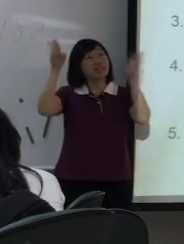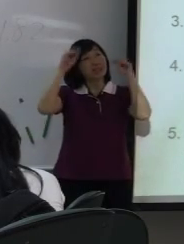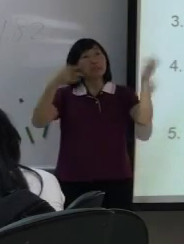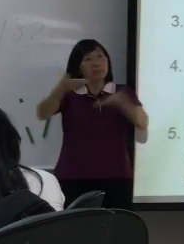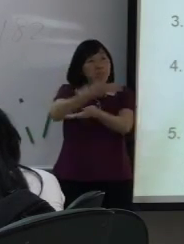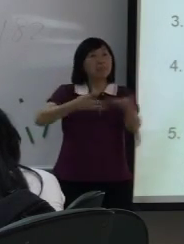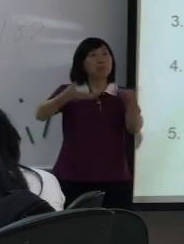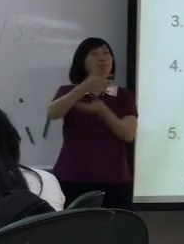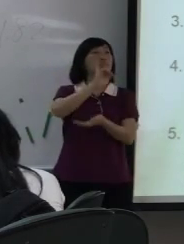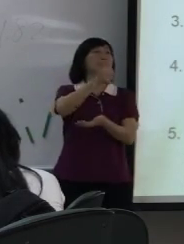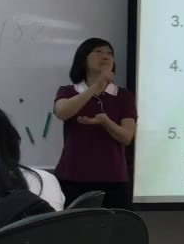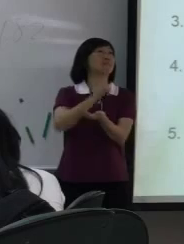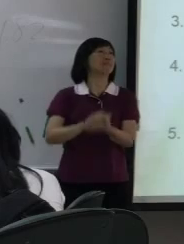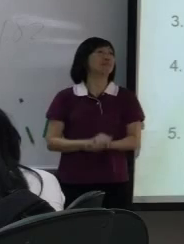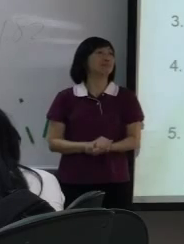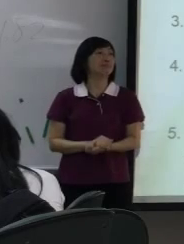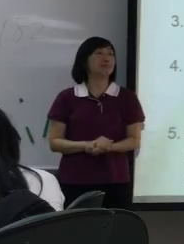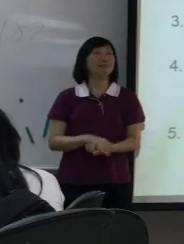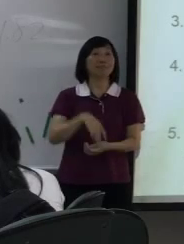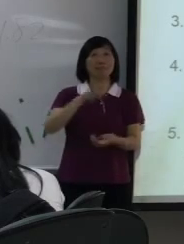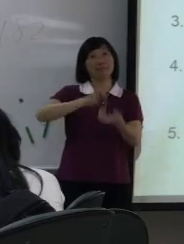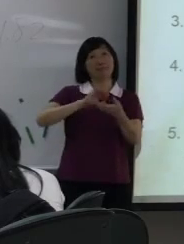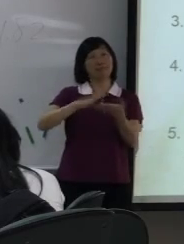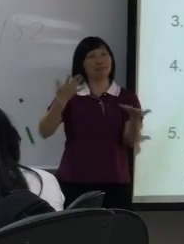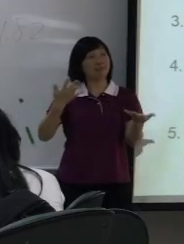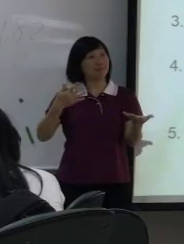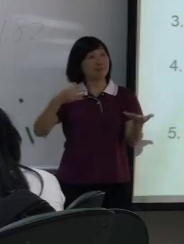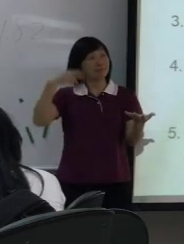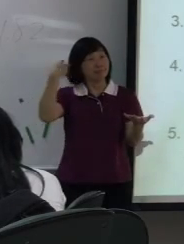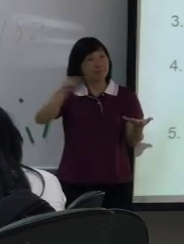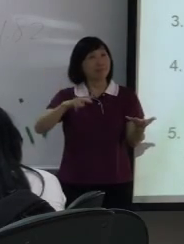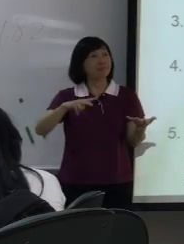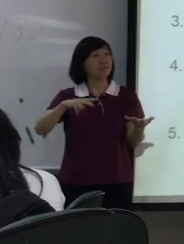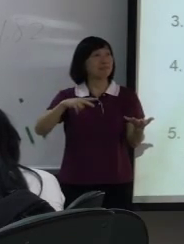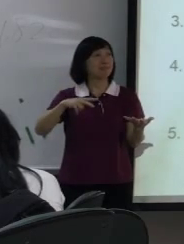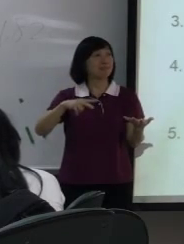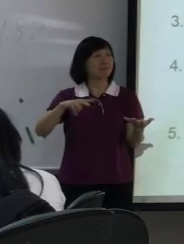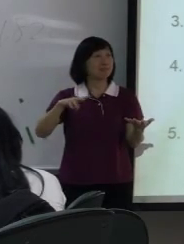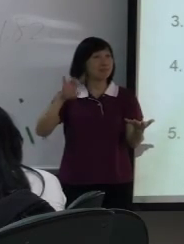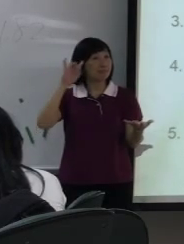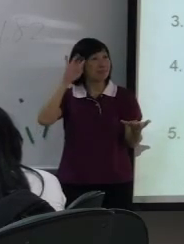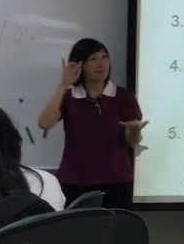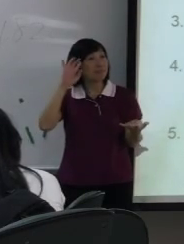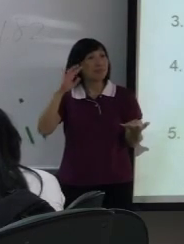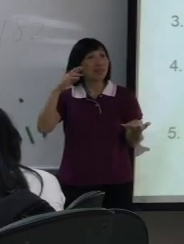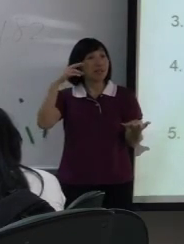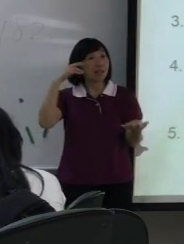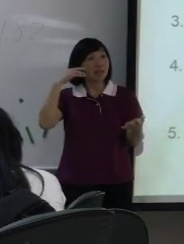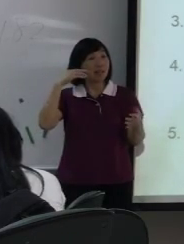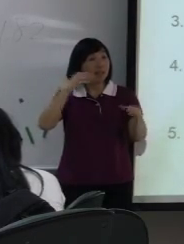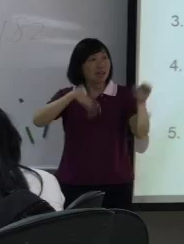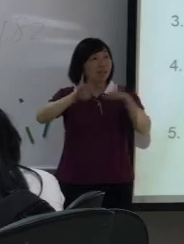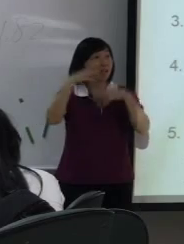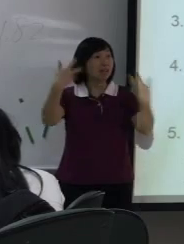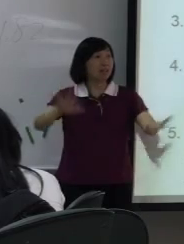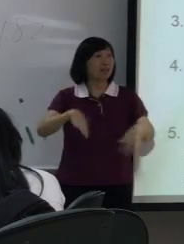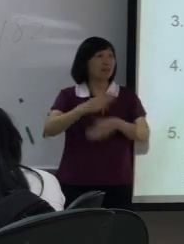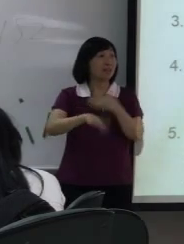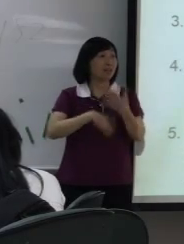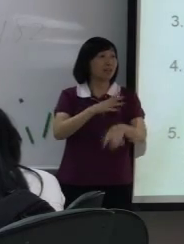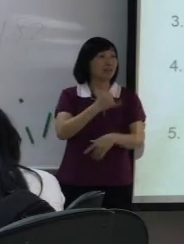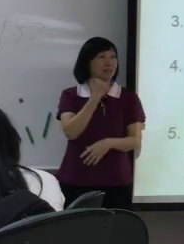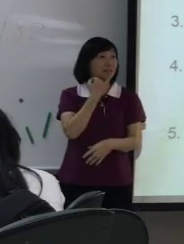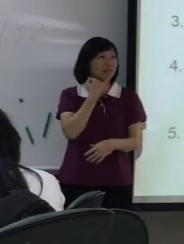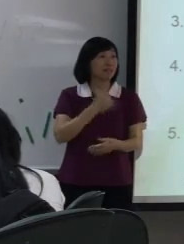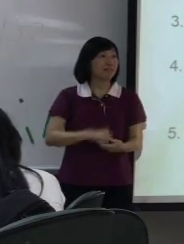还可以发明研发更多更多的手语出来，哦，